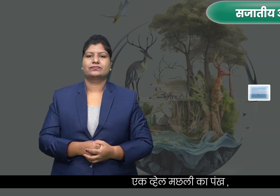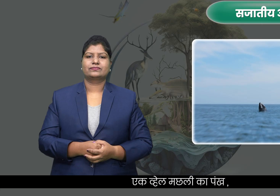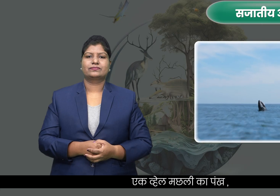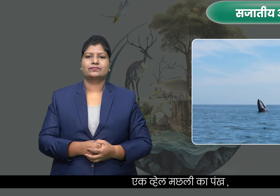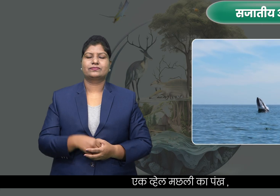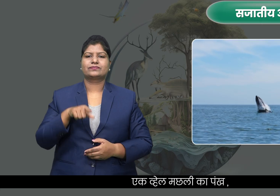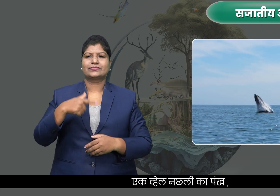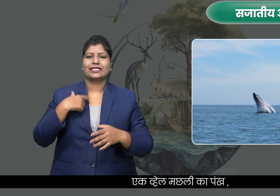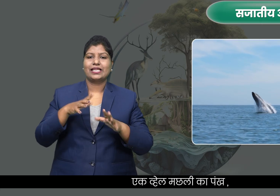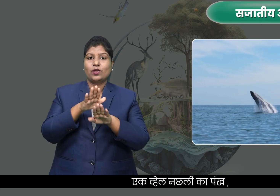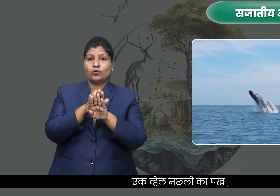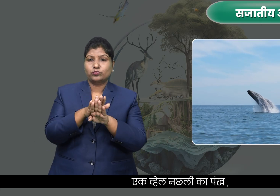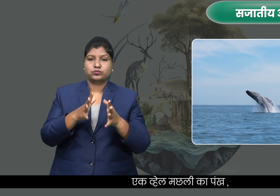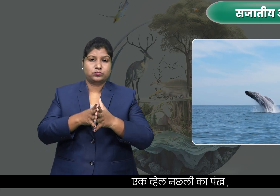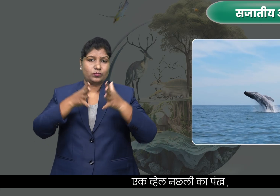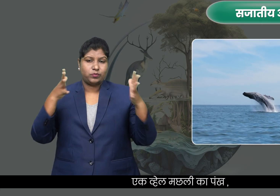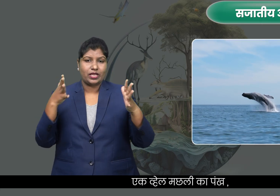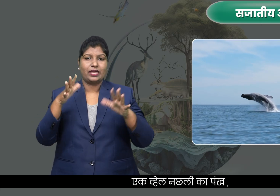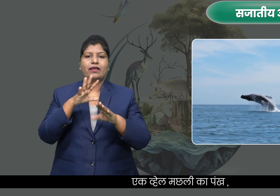एक व्हेल मछली का पंख